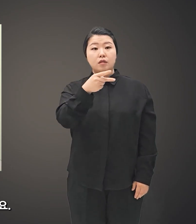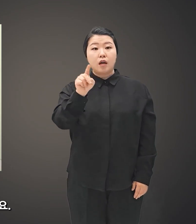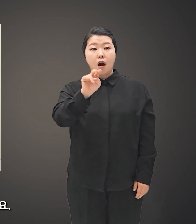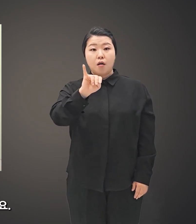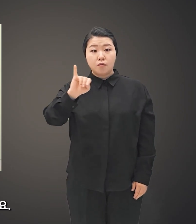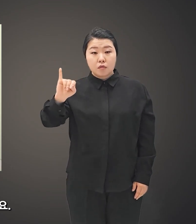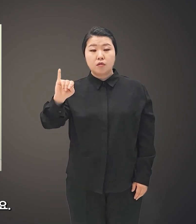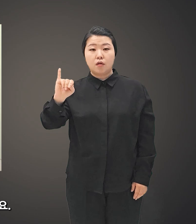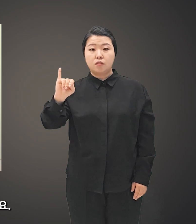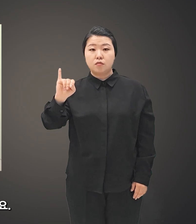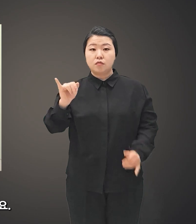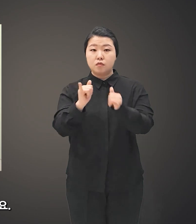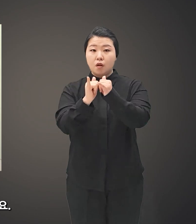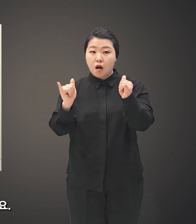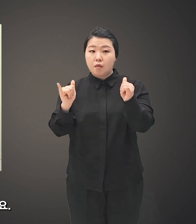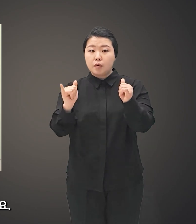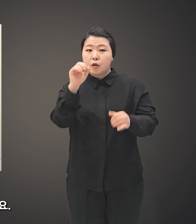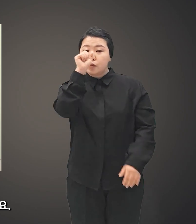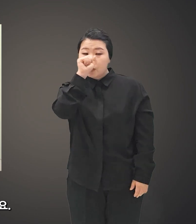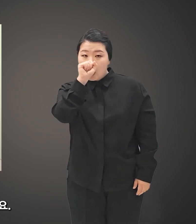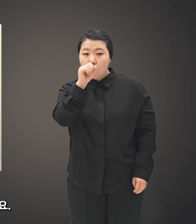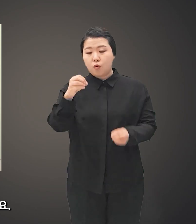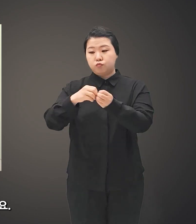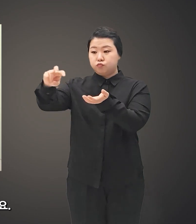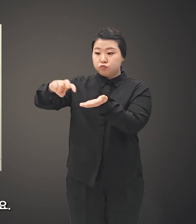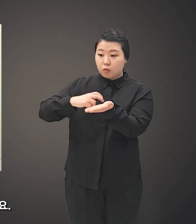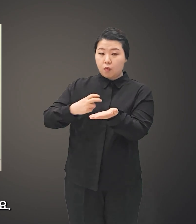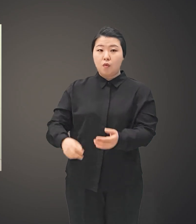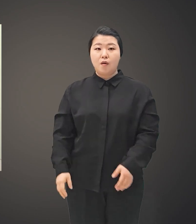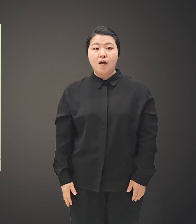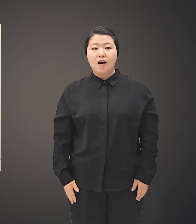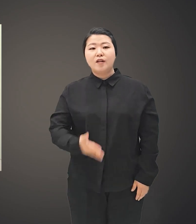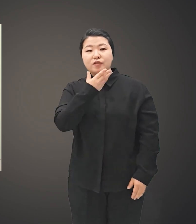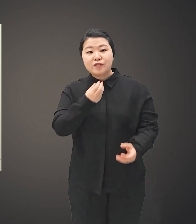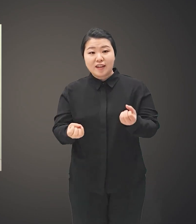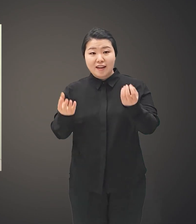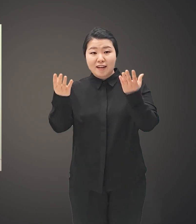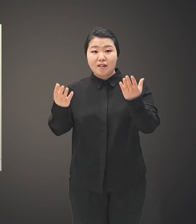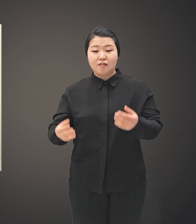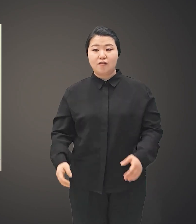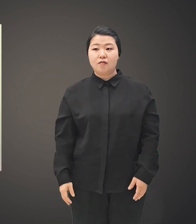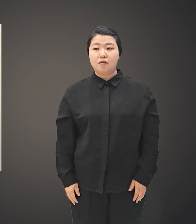담이라는 이름을 가진 계정이 좋아요와 DM을 보냈어요. 축하해요.